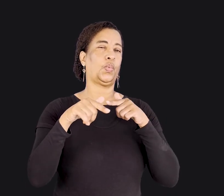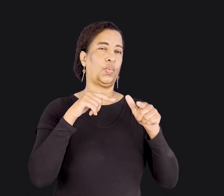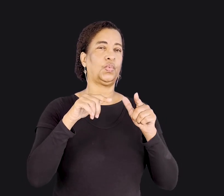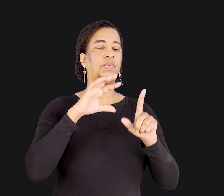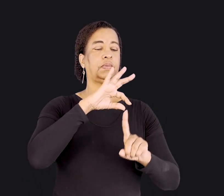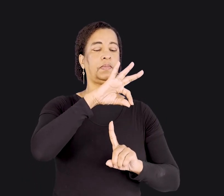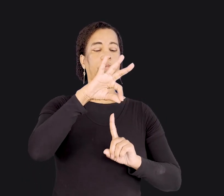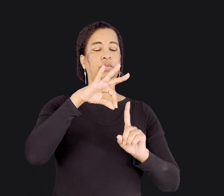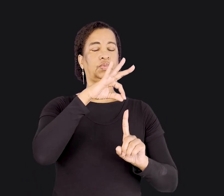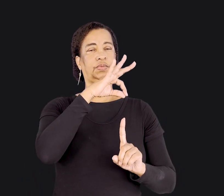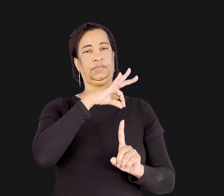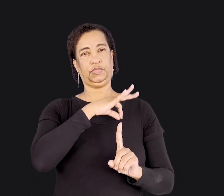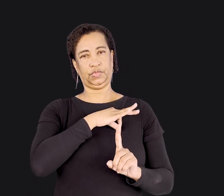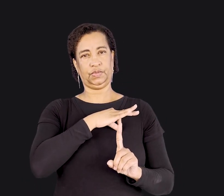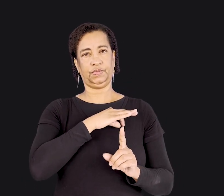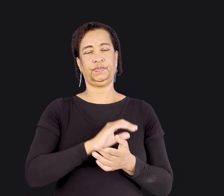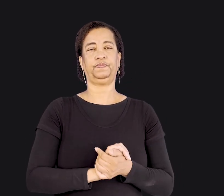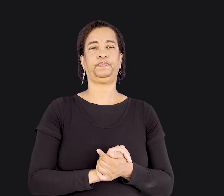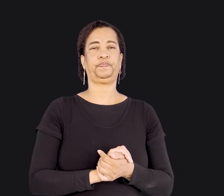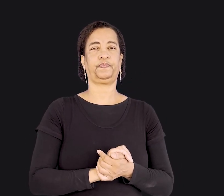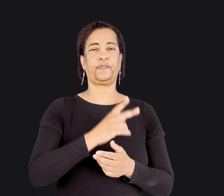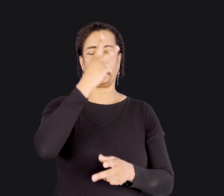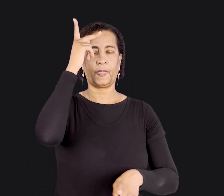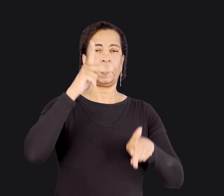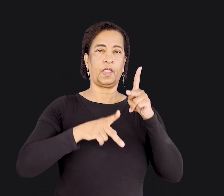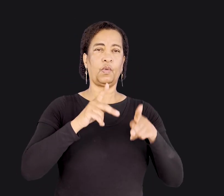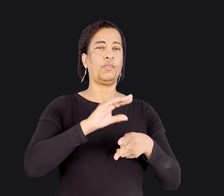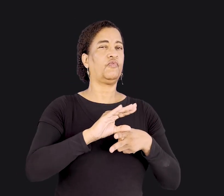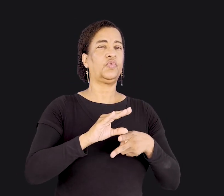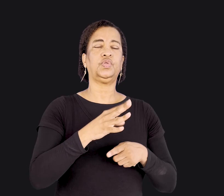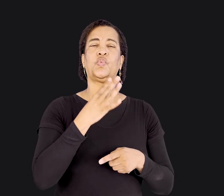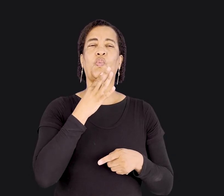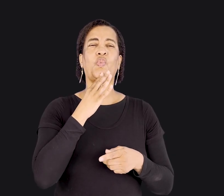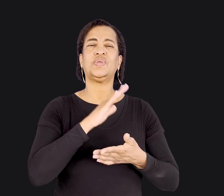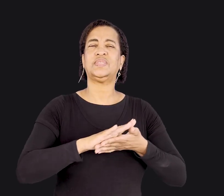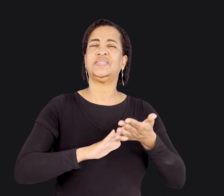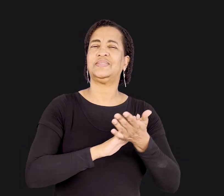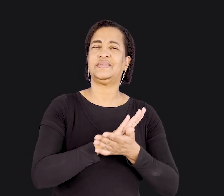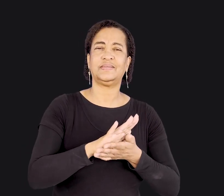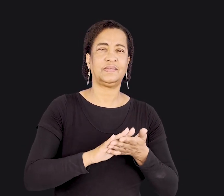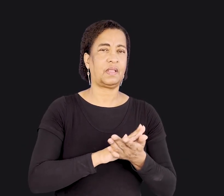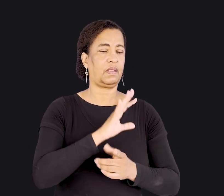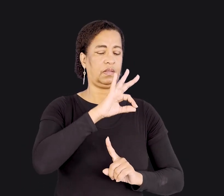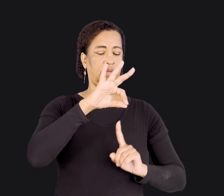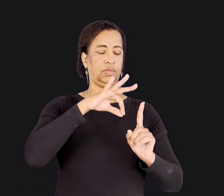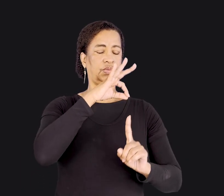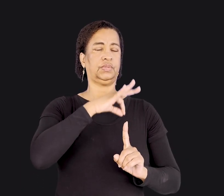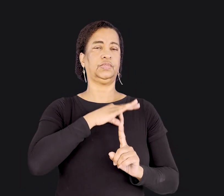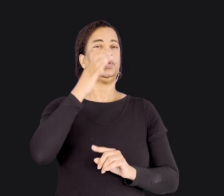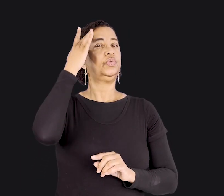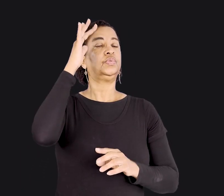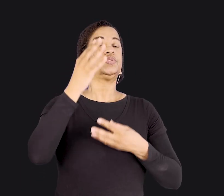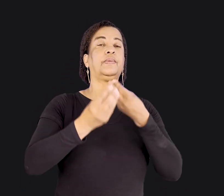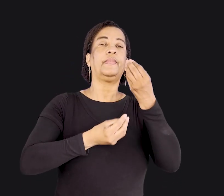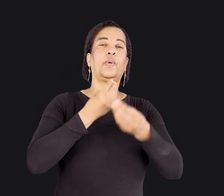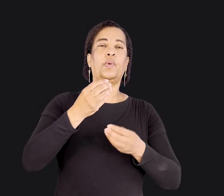Espírito Santo. Os coríntios não conheciam nada sobre o Espírito Santo, não sabiam como ele atua